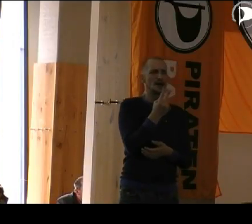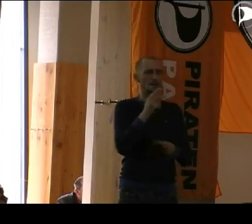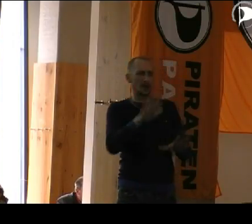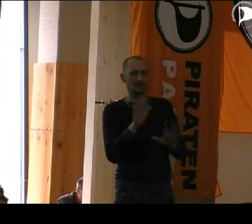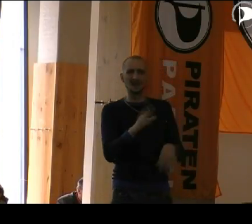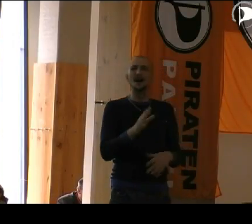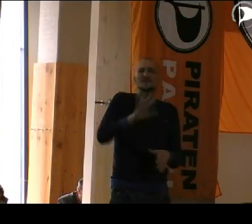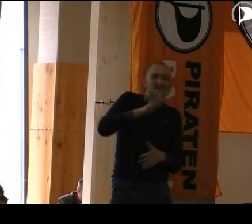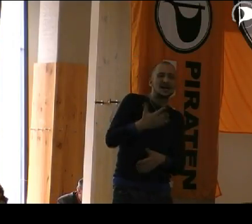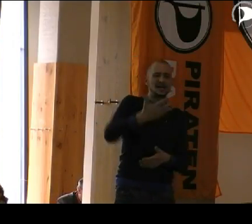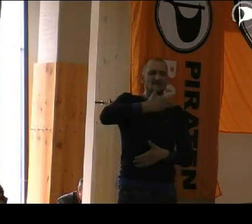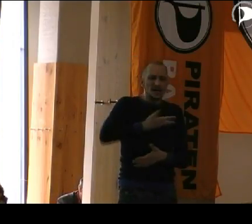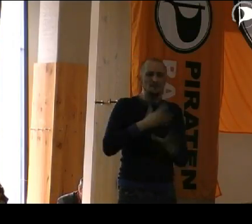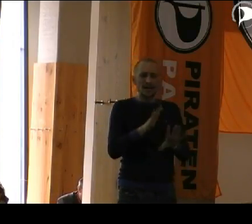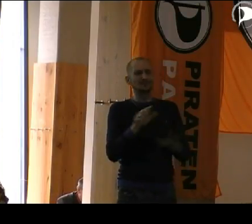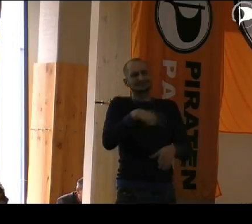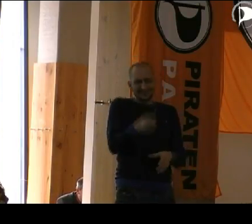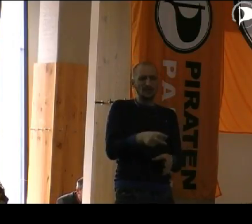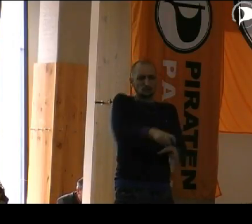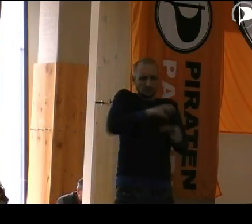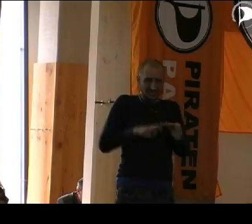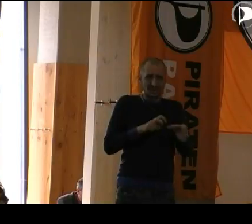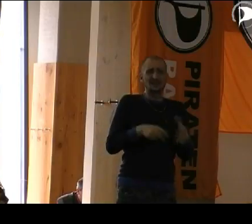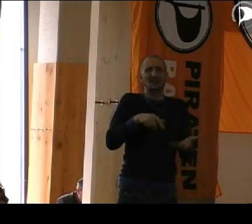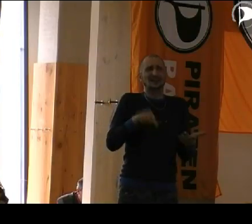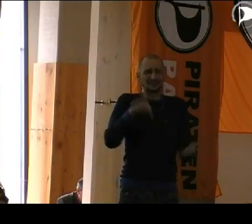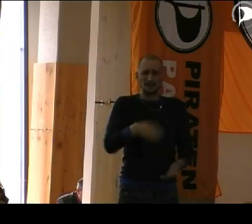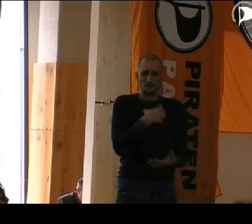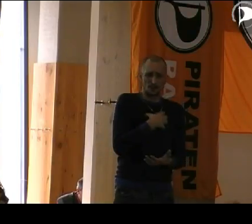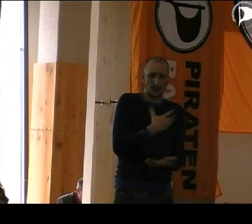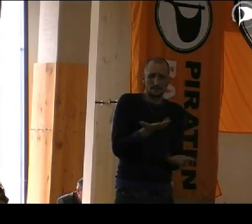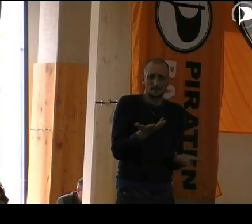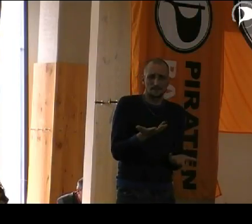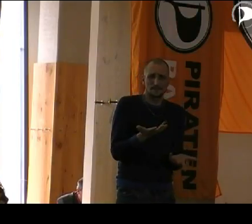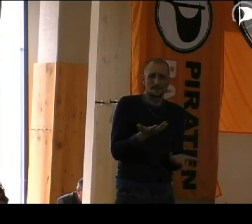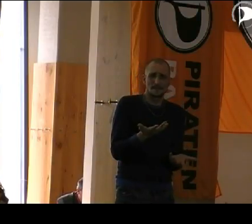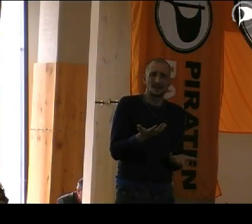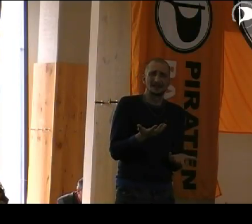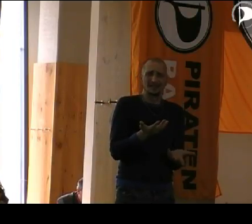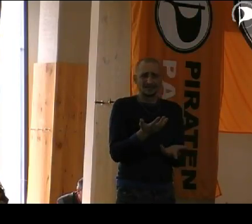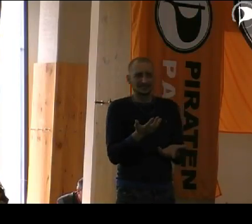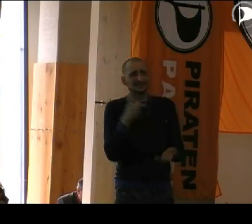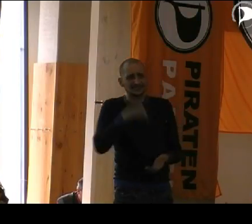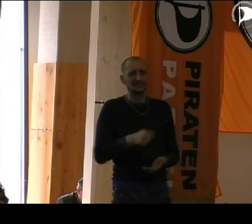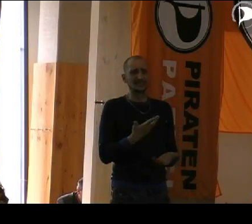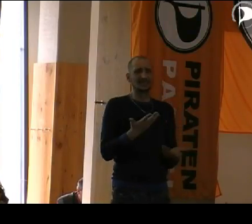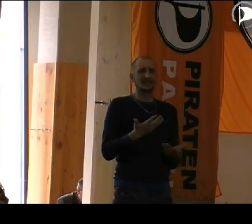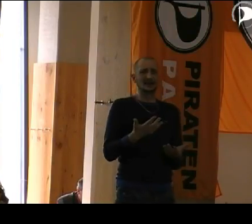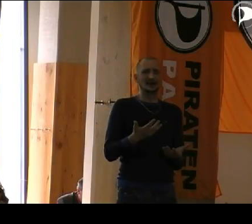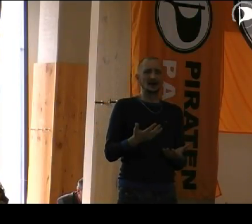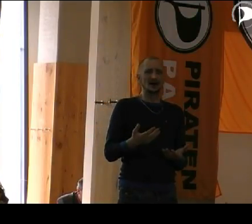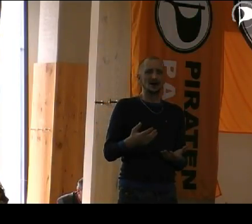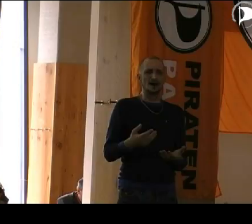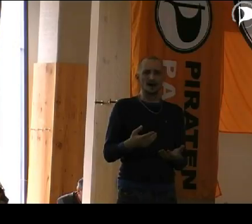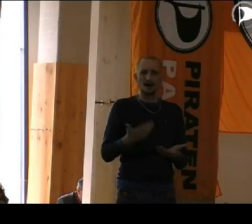dann müssten sie zurücktreten oder das problem an sich war mir nach ich meine das wappen der vorstand kann